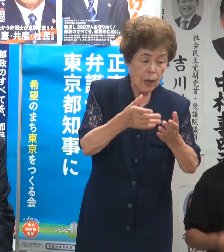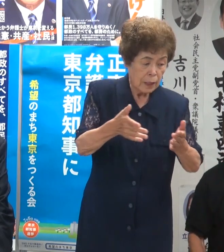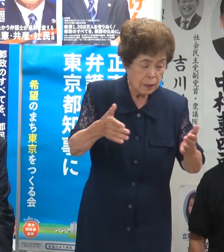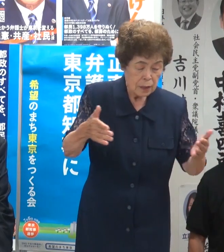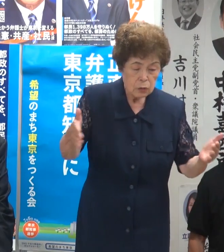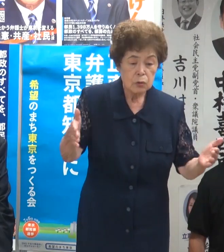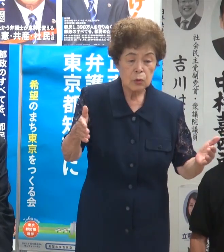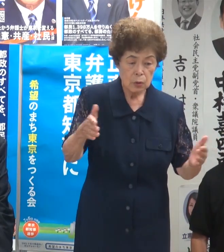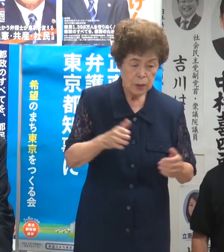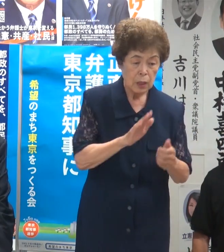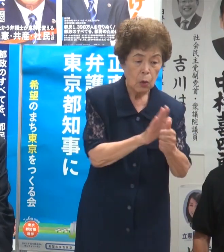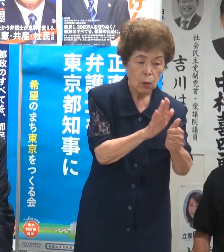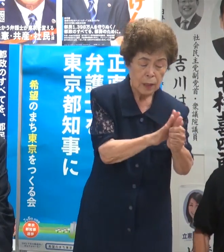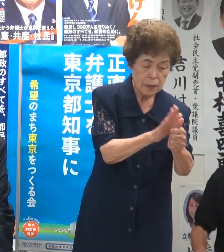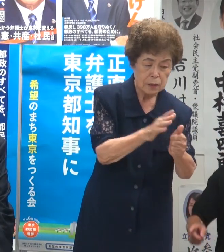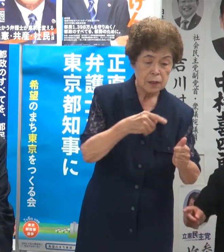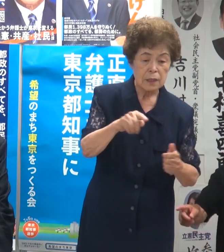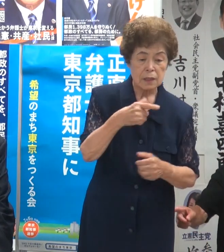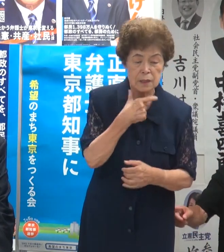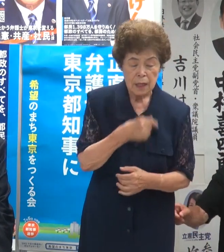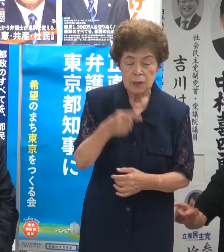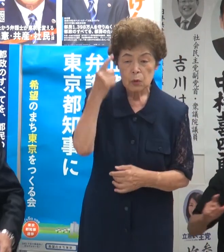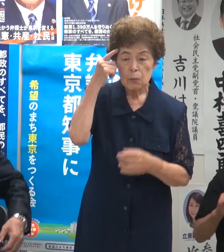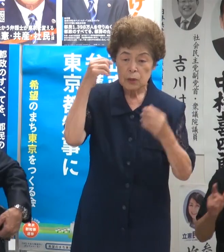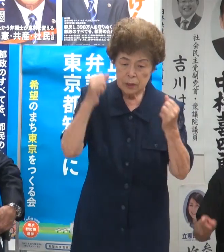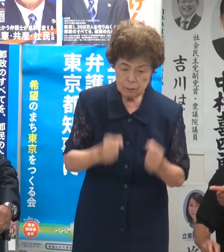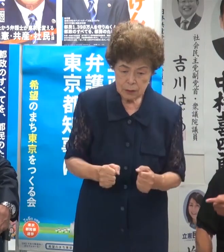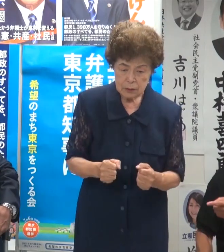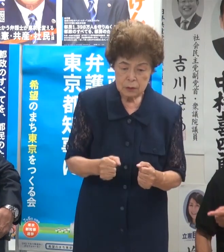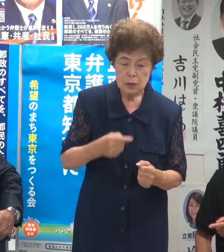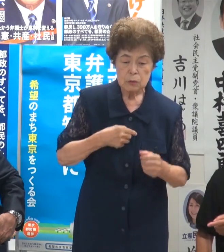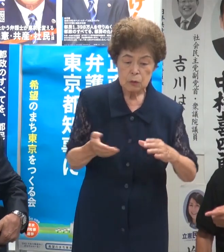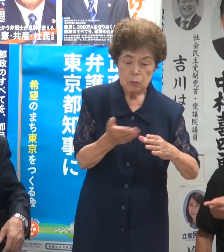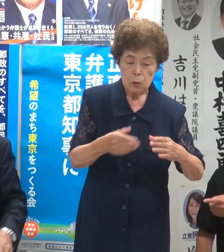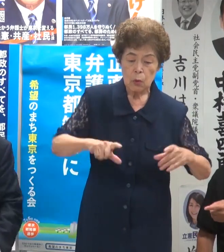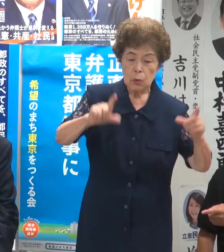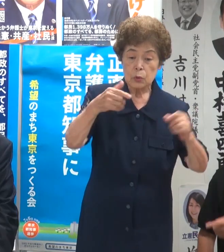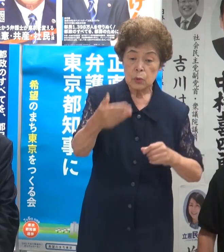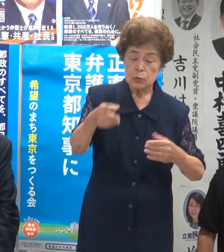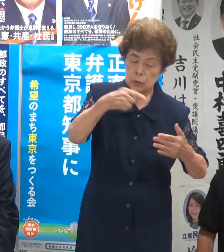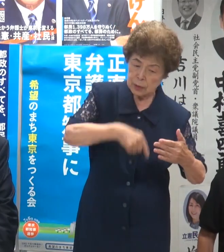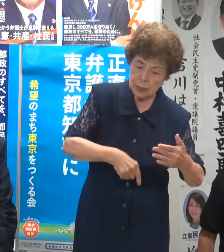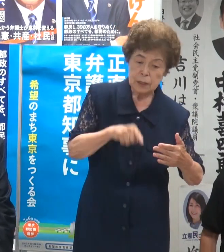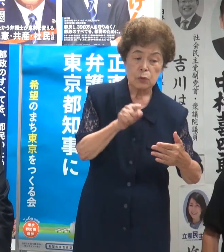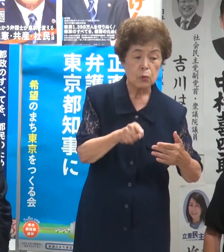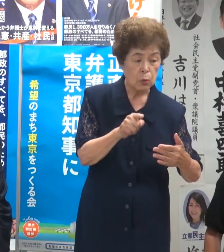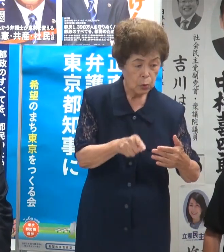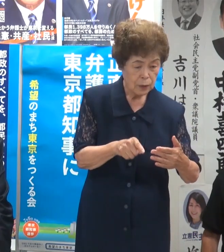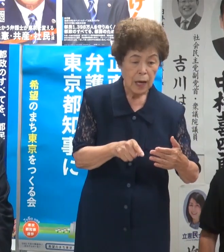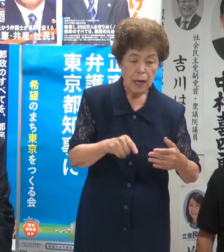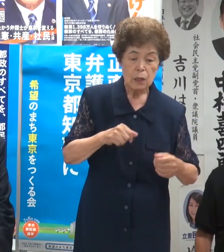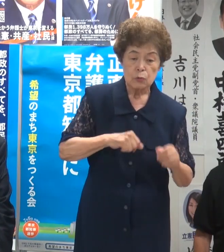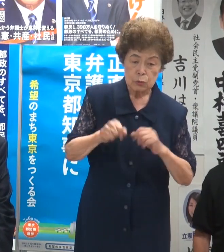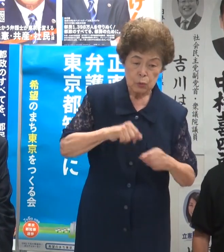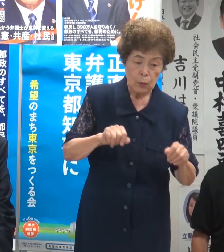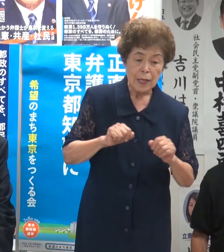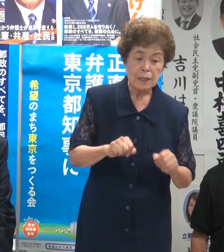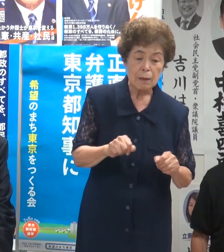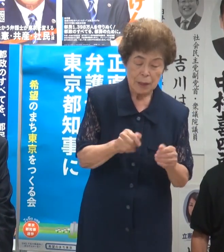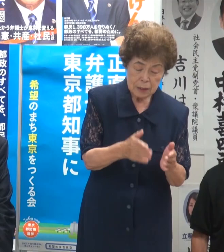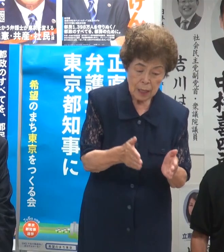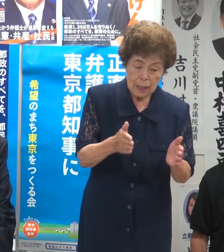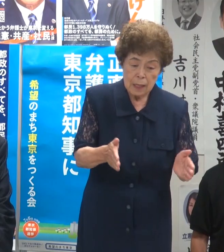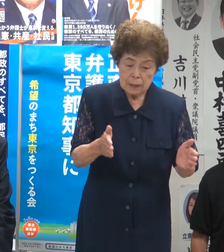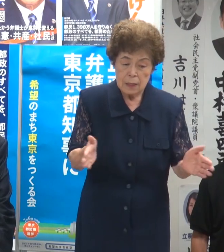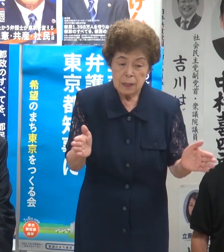応援をしていきたいと思ってますし、まあ、自分も江東区の中でですね、そういう運動をやってますから、さらに運動が広がる